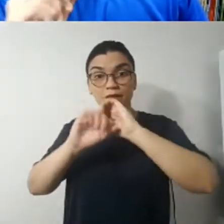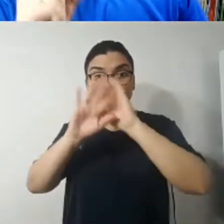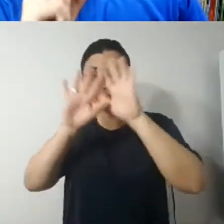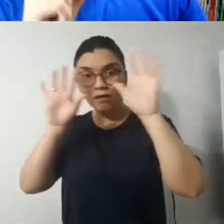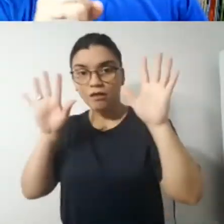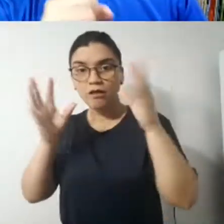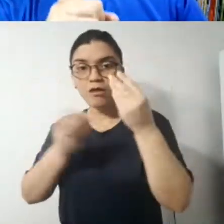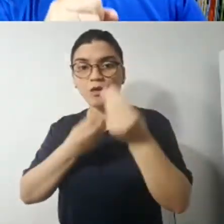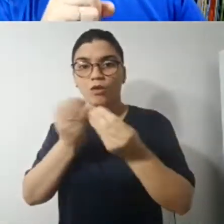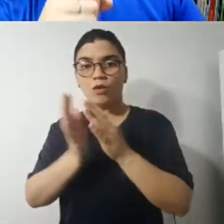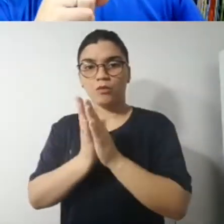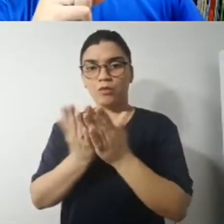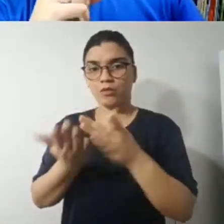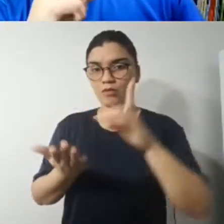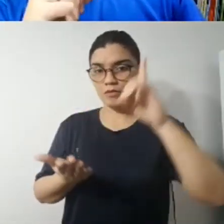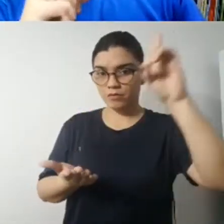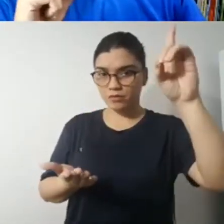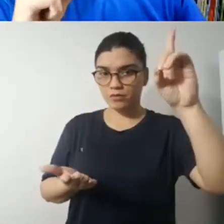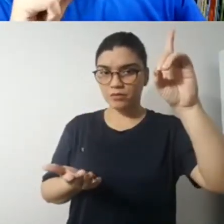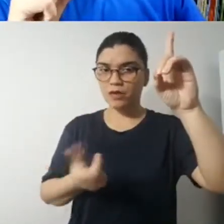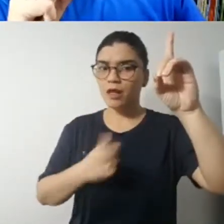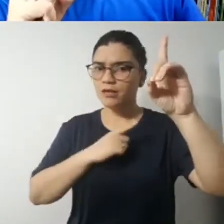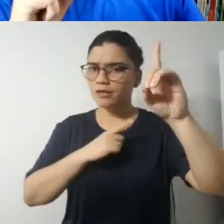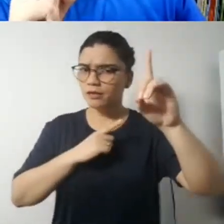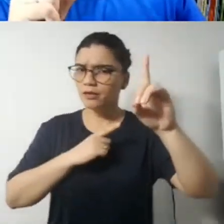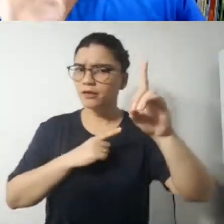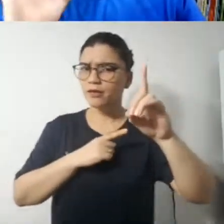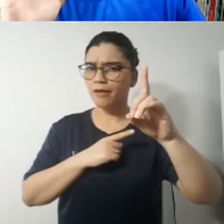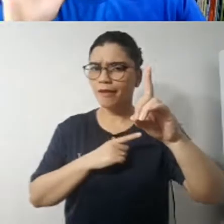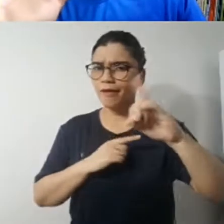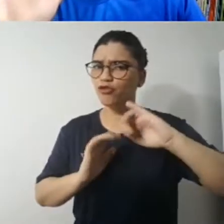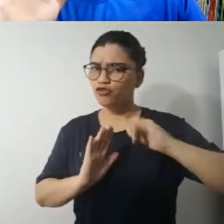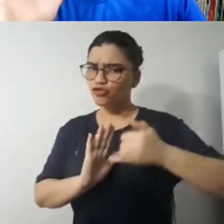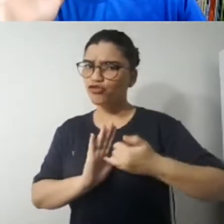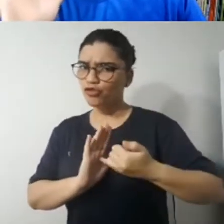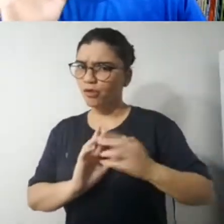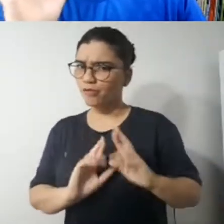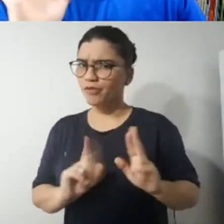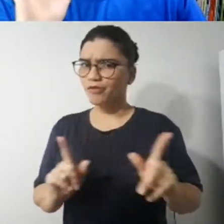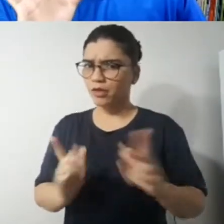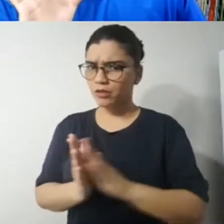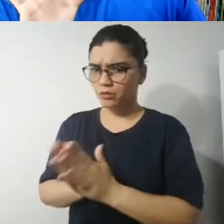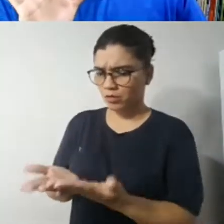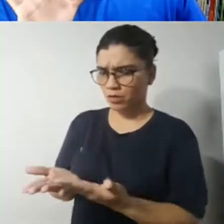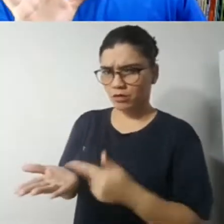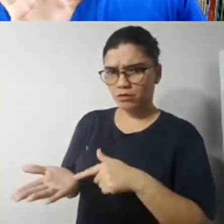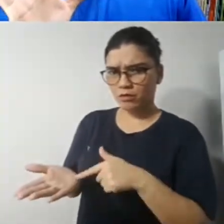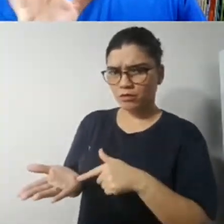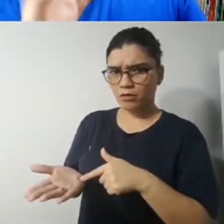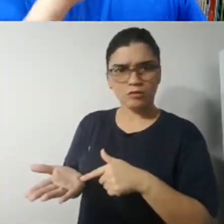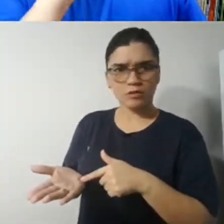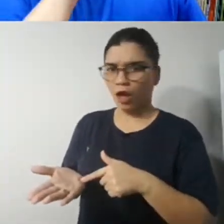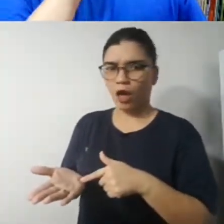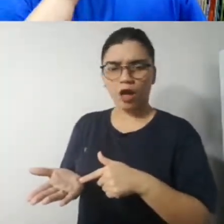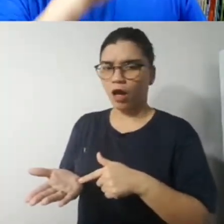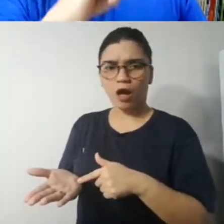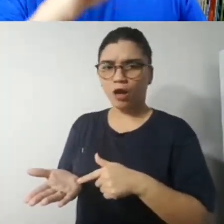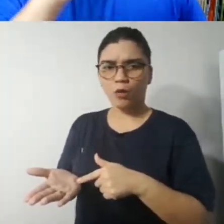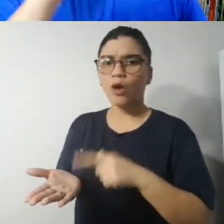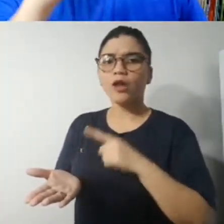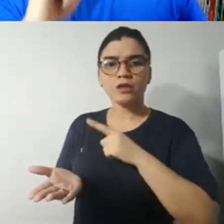estou dizendo que existe mais de uma interpretação bíblica, certo? Entenda isso claramente, não estou dizendo isso. Só existe uma